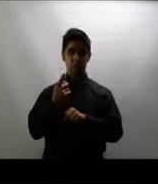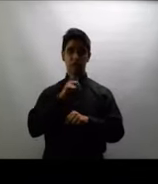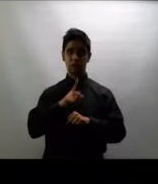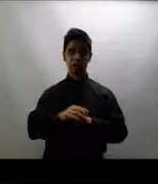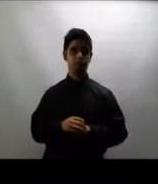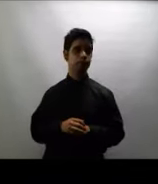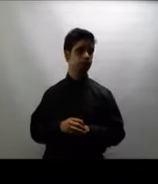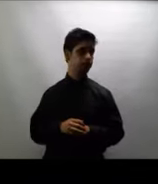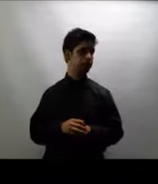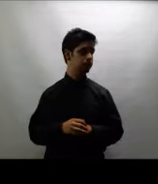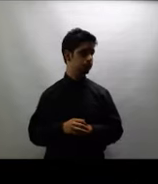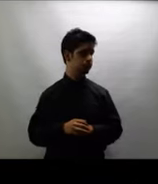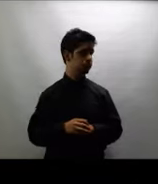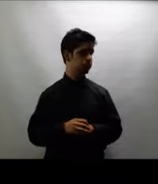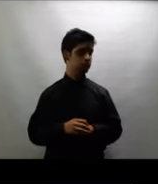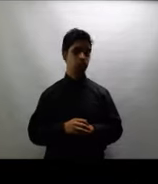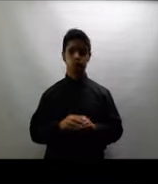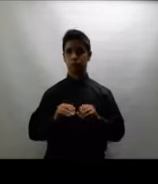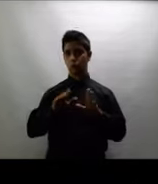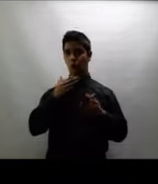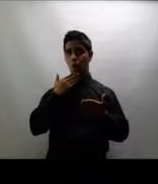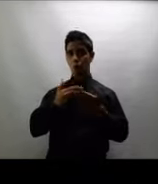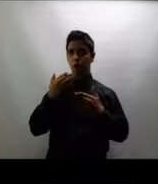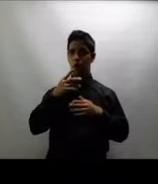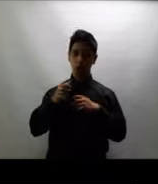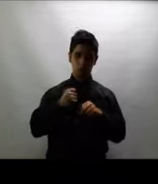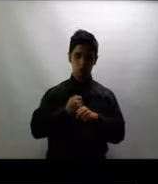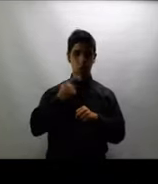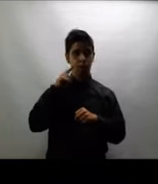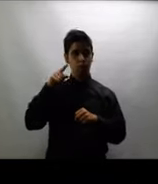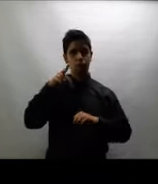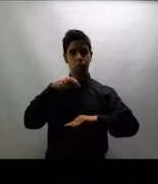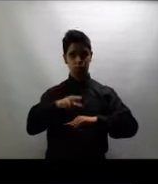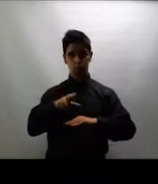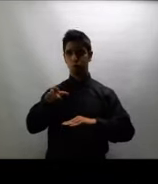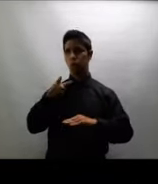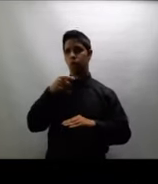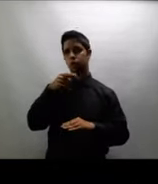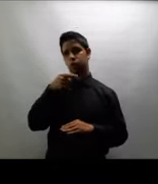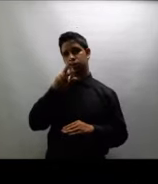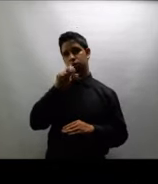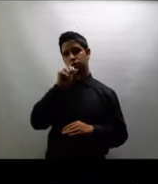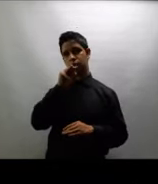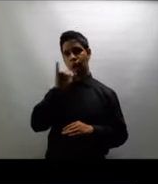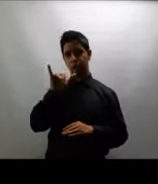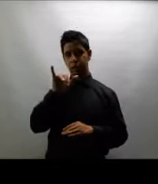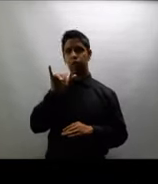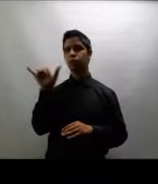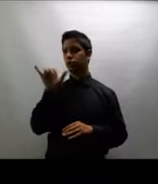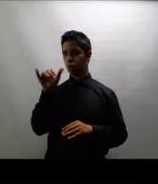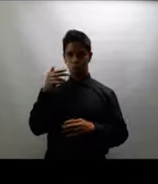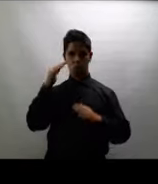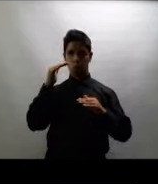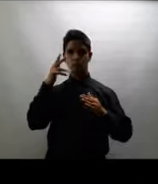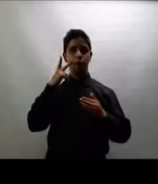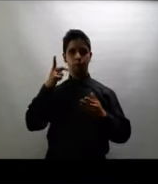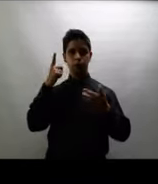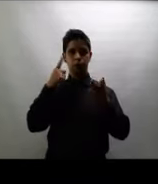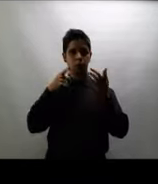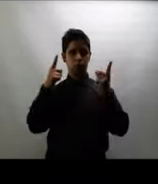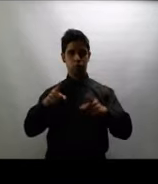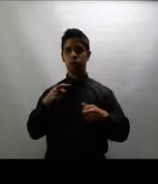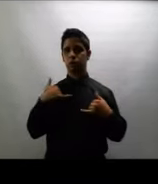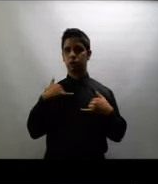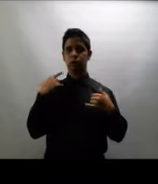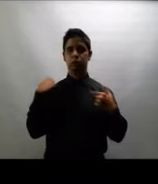que definitivamente un buen año para Puerto Rico en el Grammy, y vamos a ver qué sale. Estamos celebrando desde